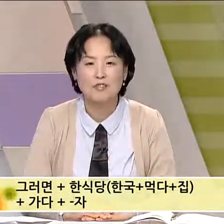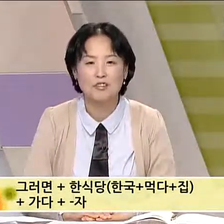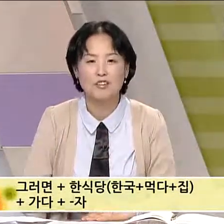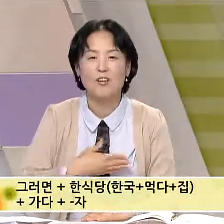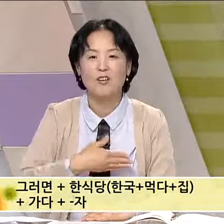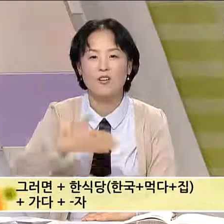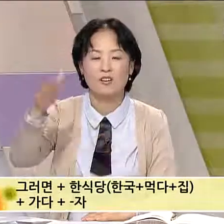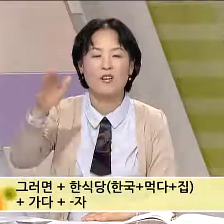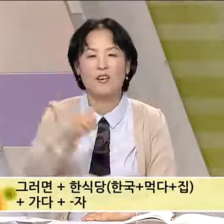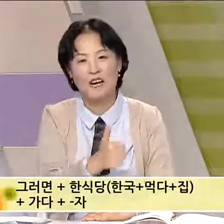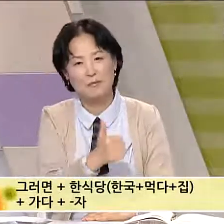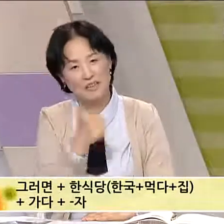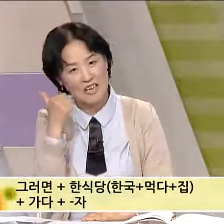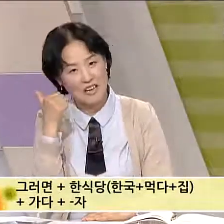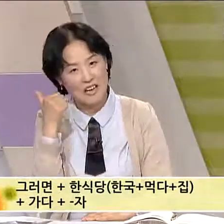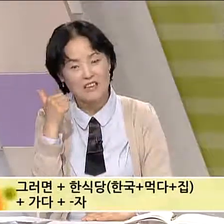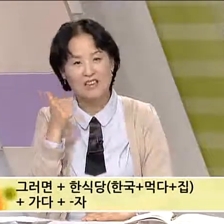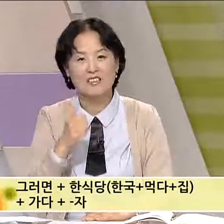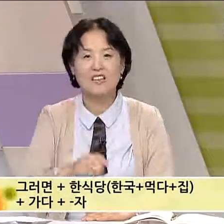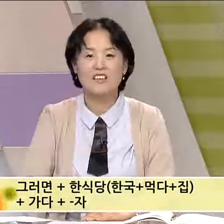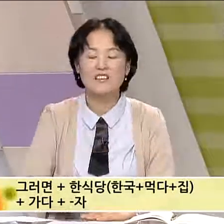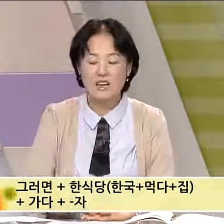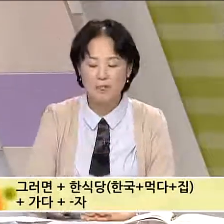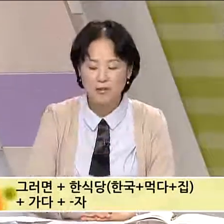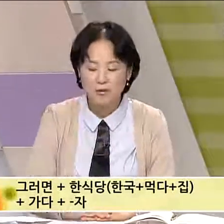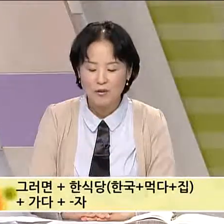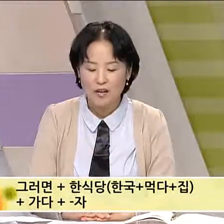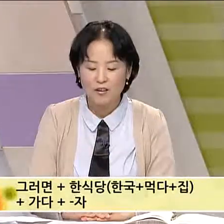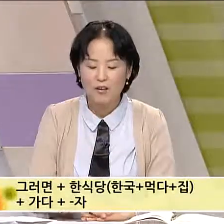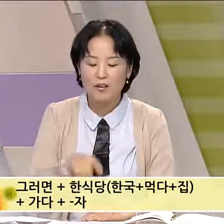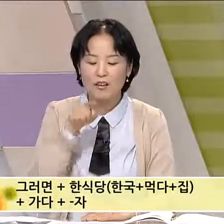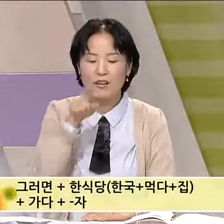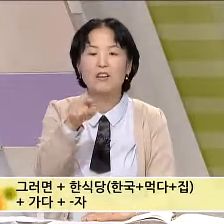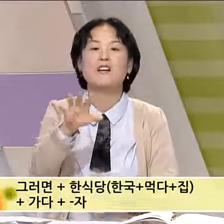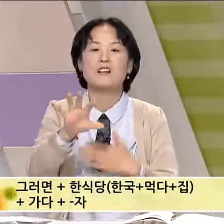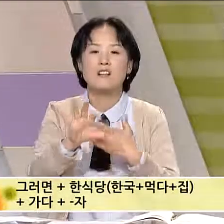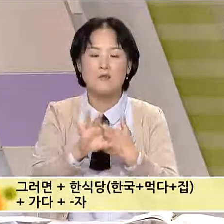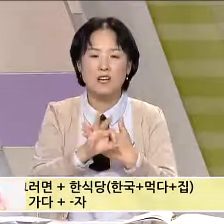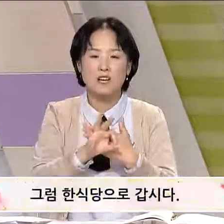배우셨죠? 갑시다. 자 자 이어서 한번 해볼까요? 그러면